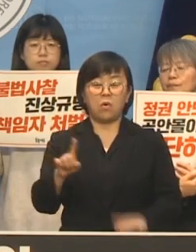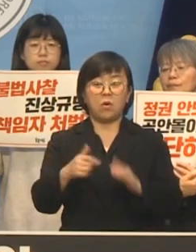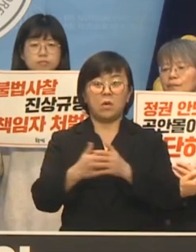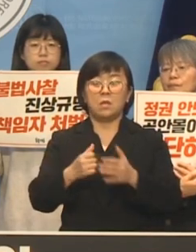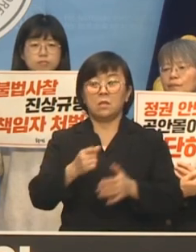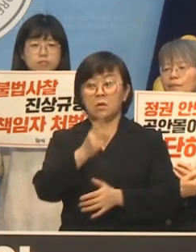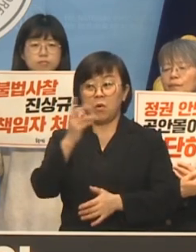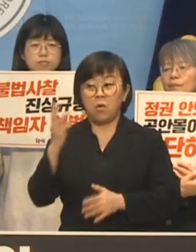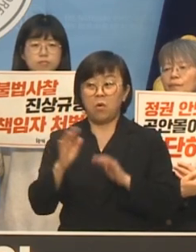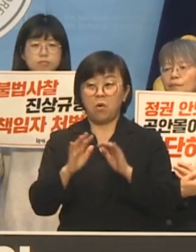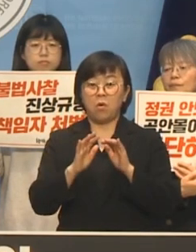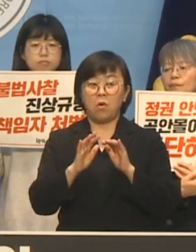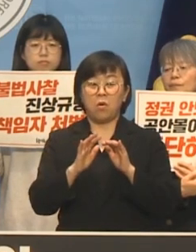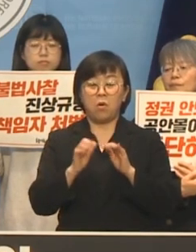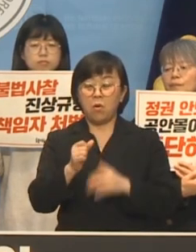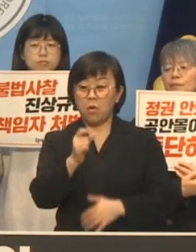여러